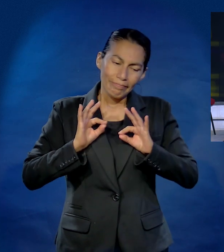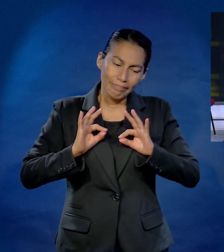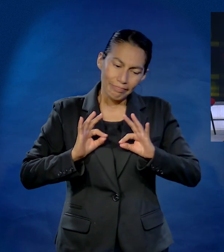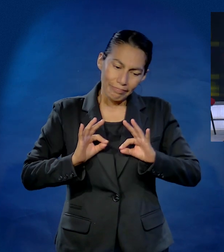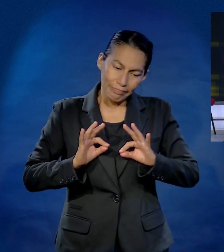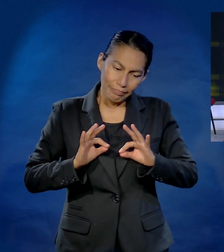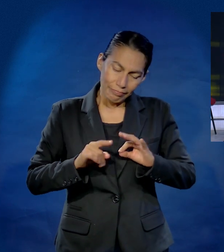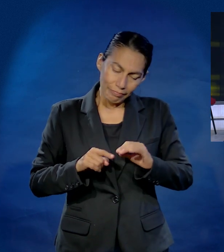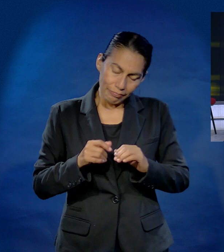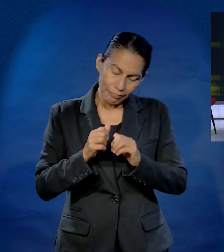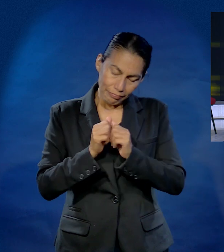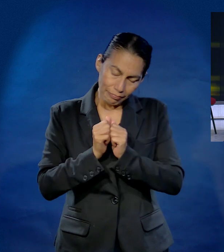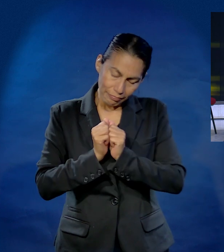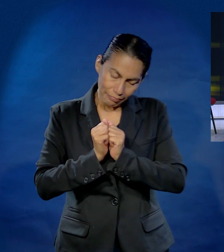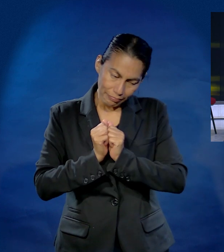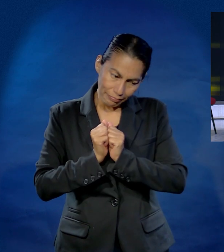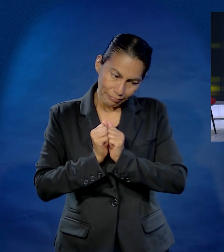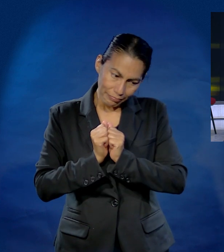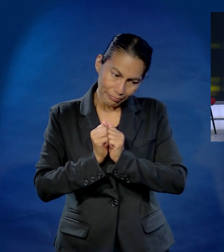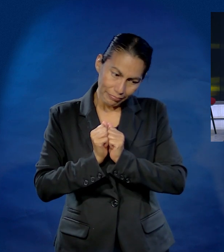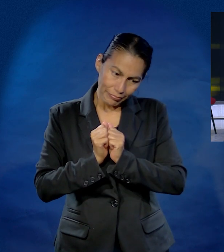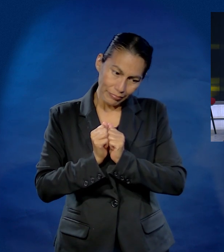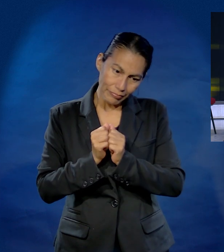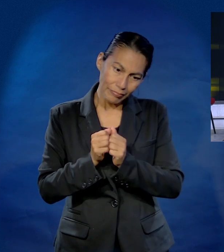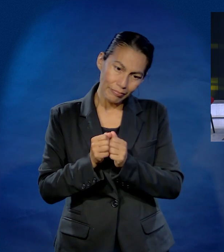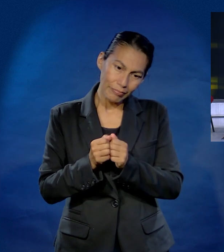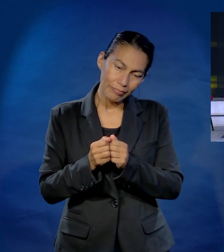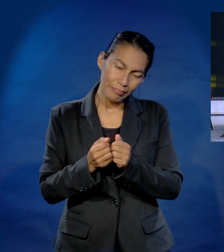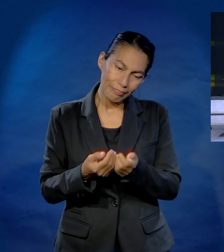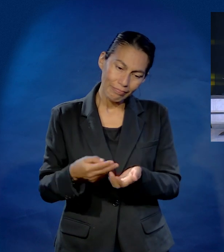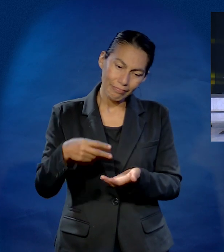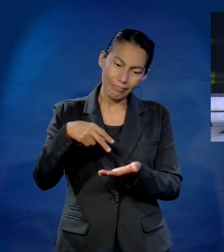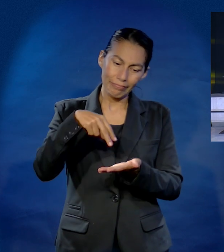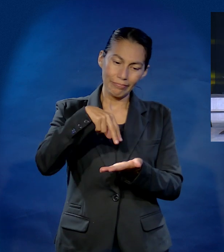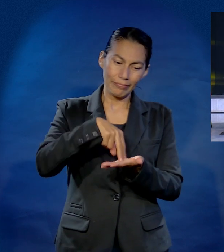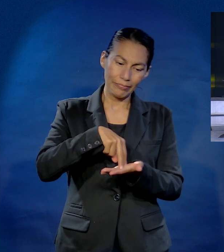quedó el muchacho por algunos minutos. Se levantó,